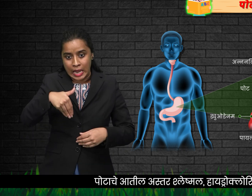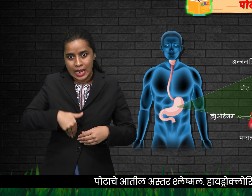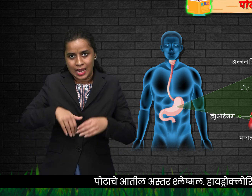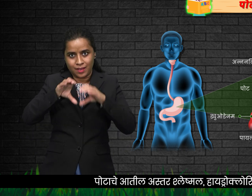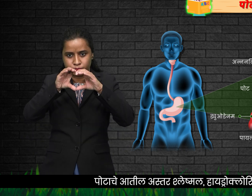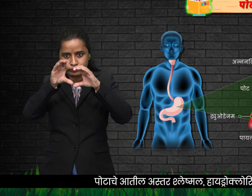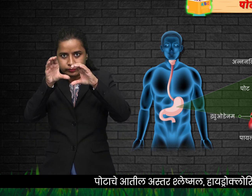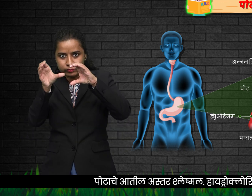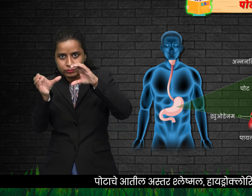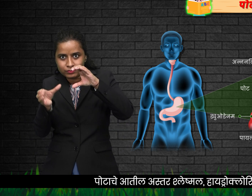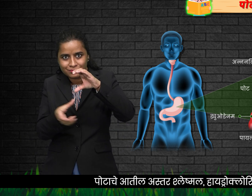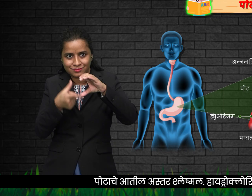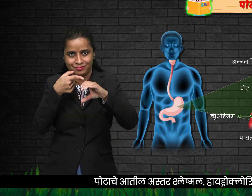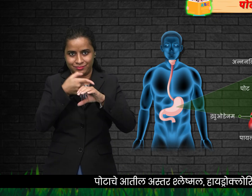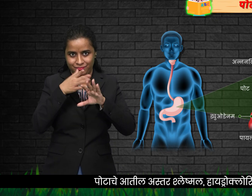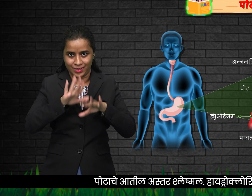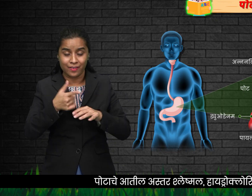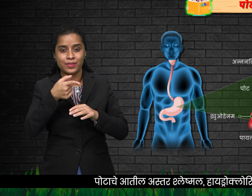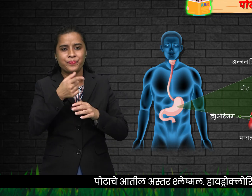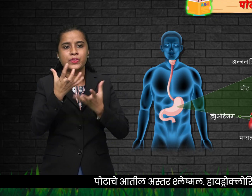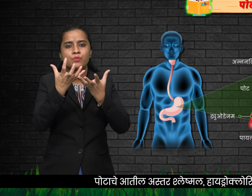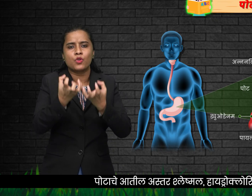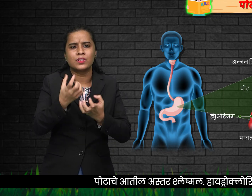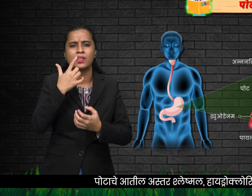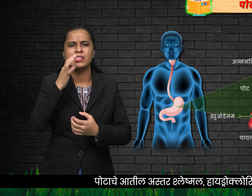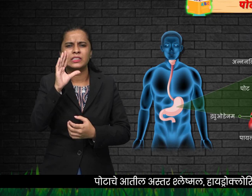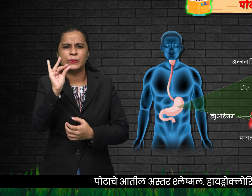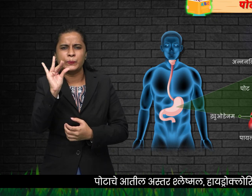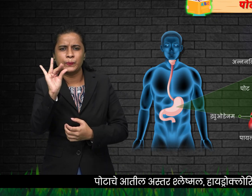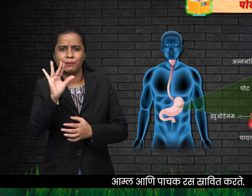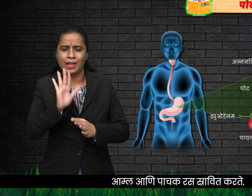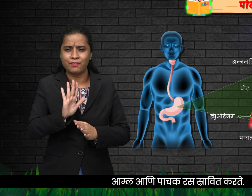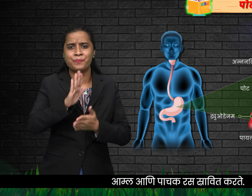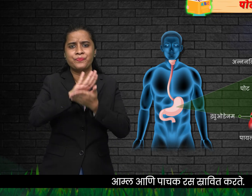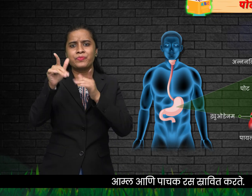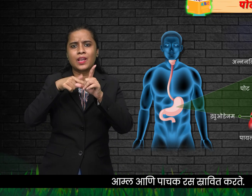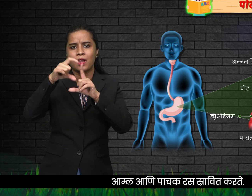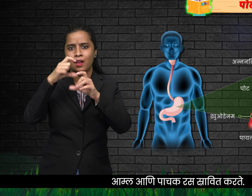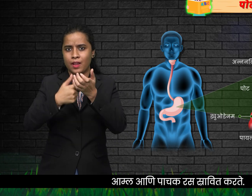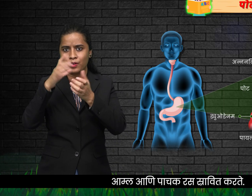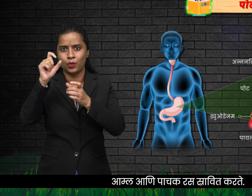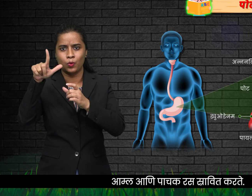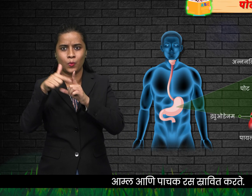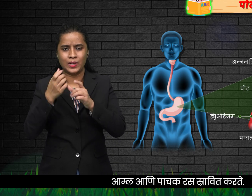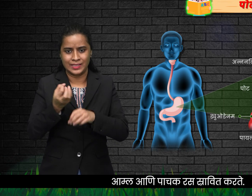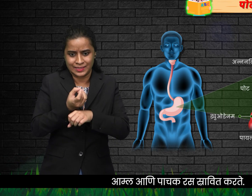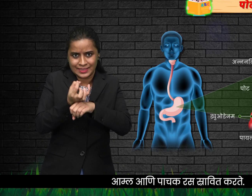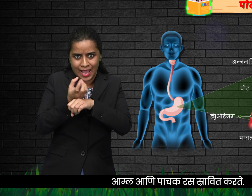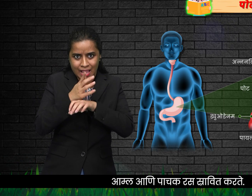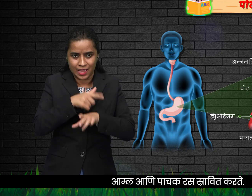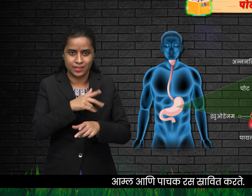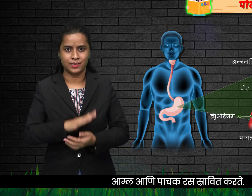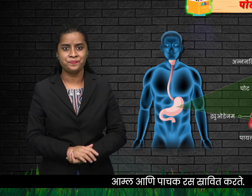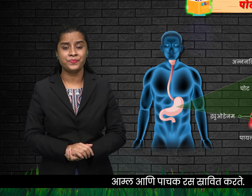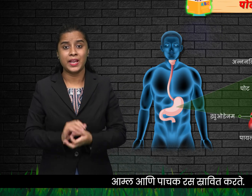पोटाचे आतील अस्तर श्लेष्मल हायड्रोक्लोरिक आम्ल आणि पाचक